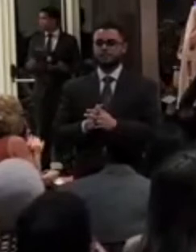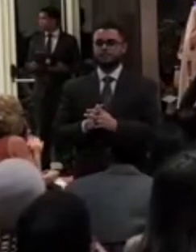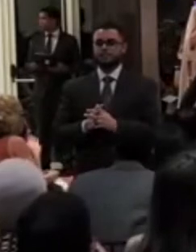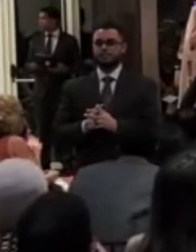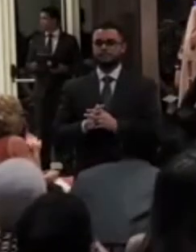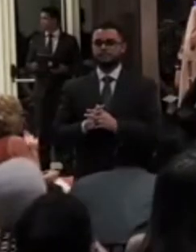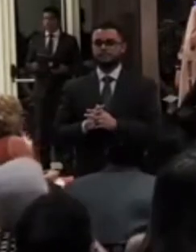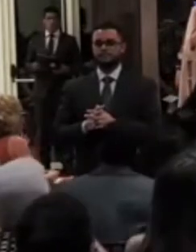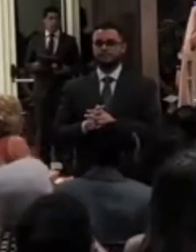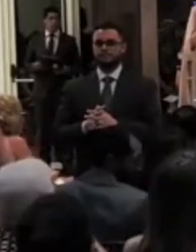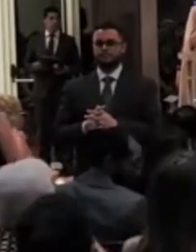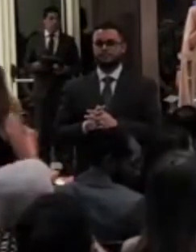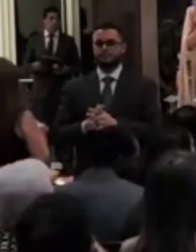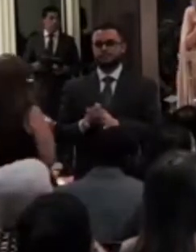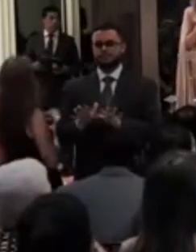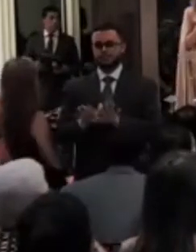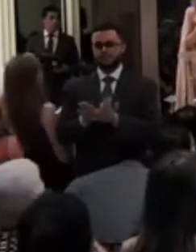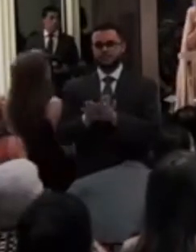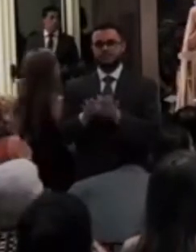Quero chamar o nosso...